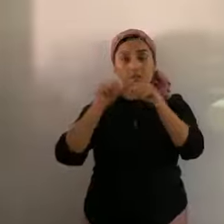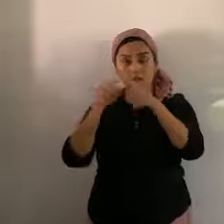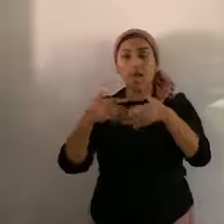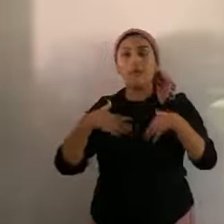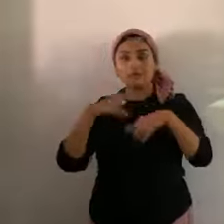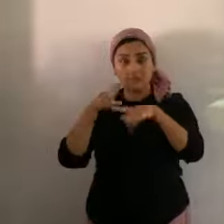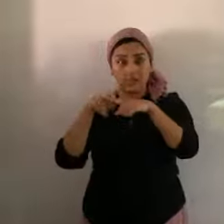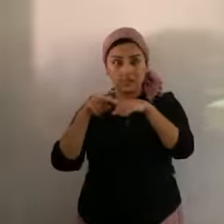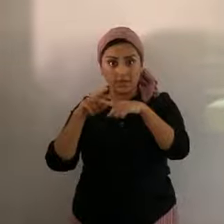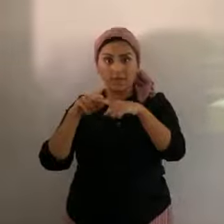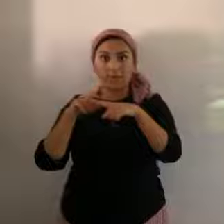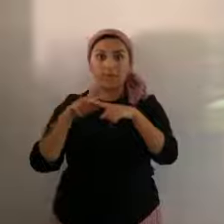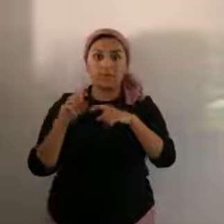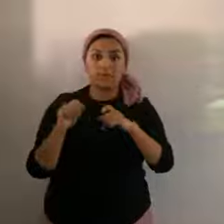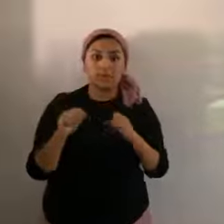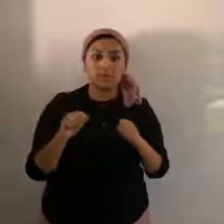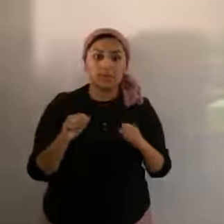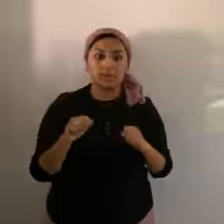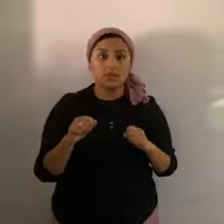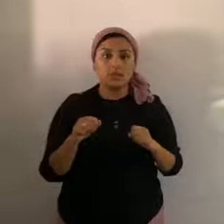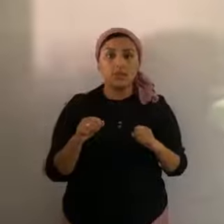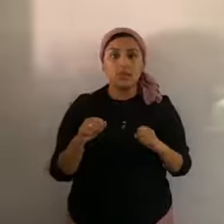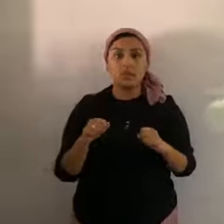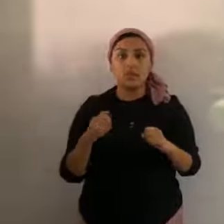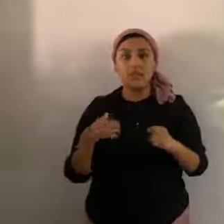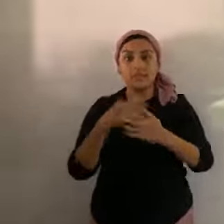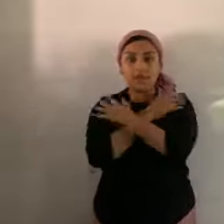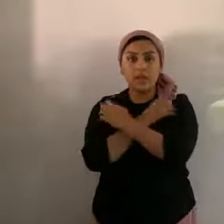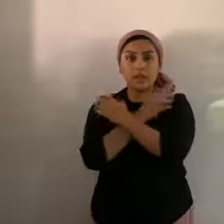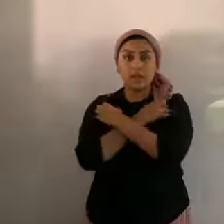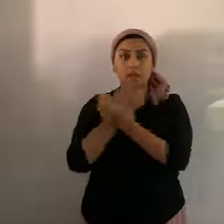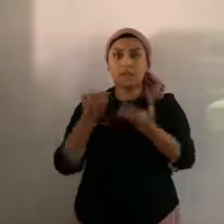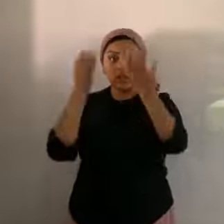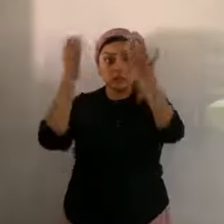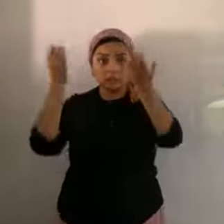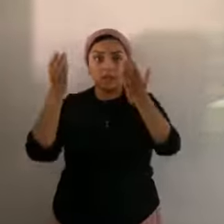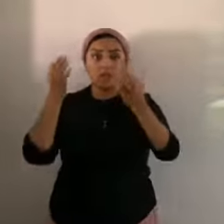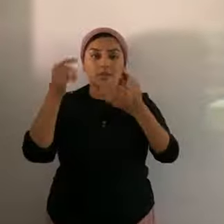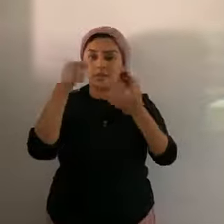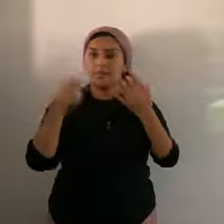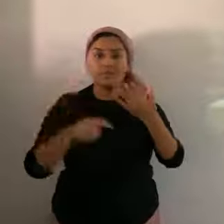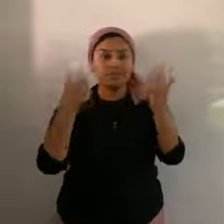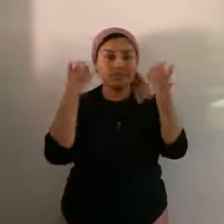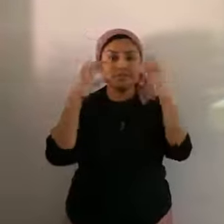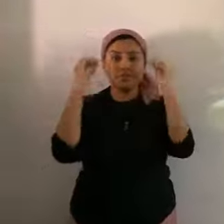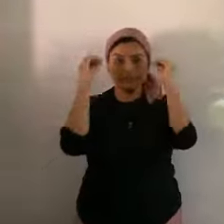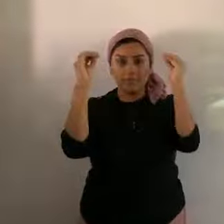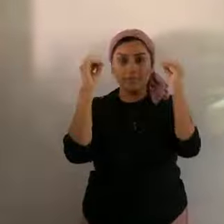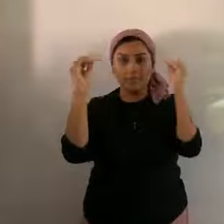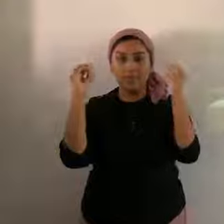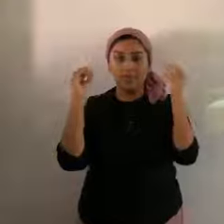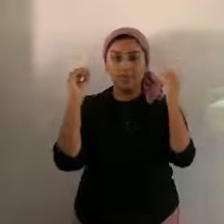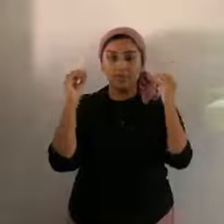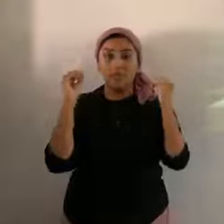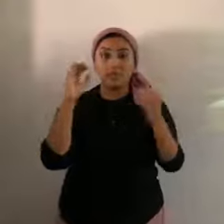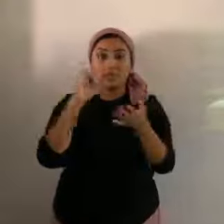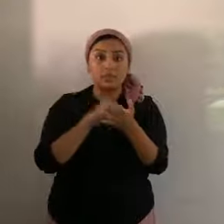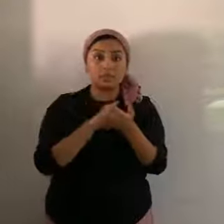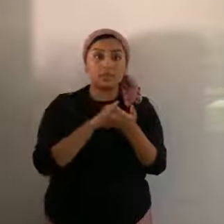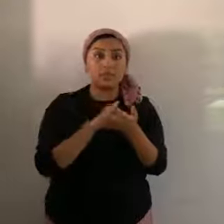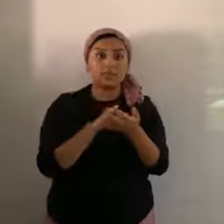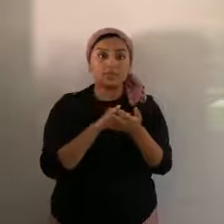tus ofrendas, la sal, los animales que se vendían para el sacrificio. Y eso ya lo ministré, que